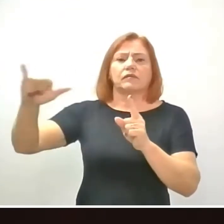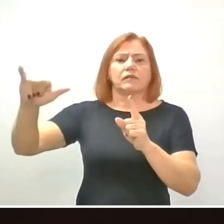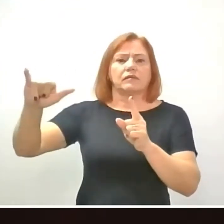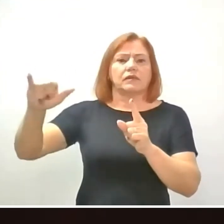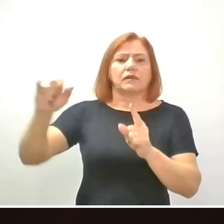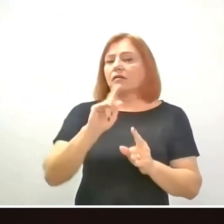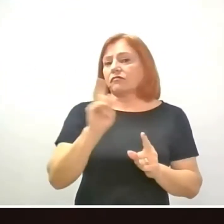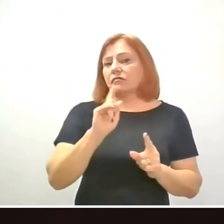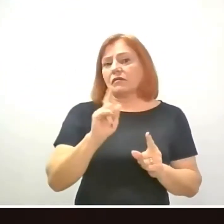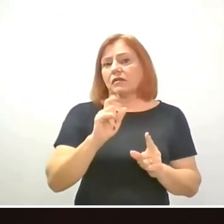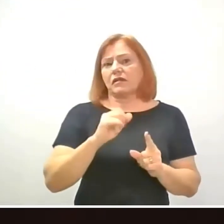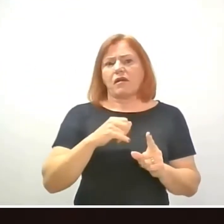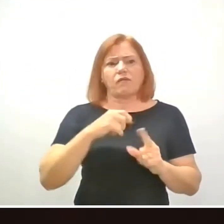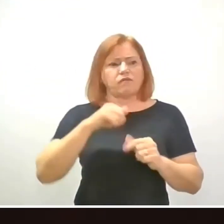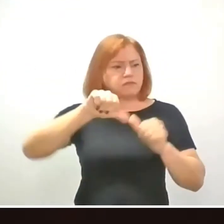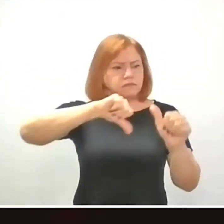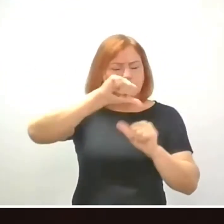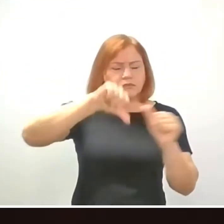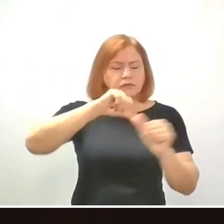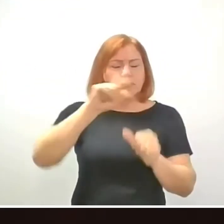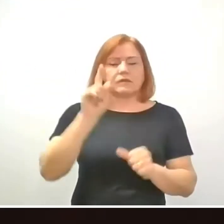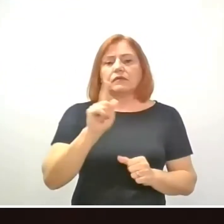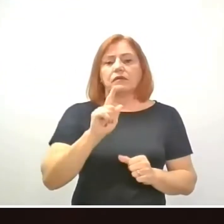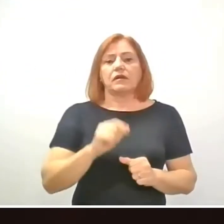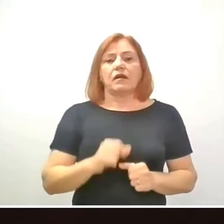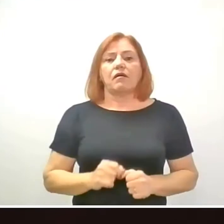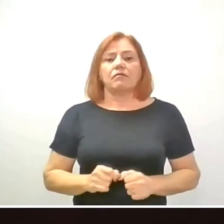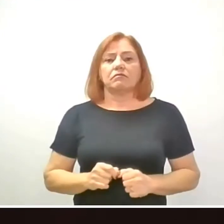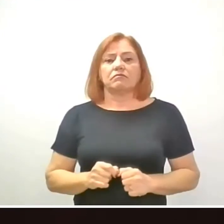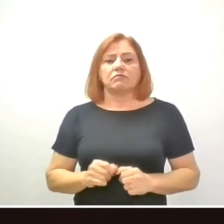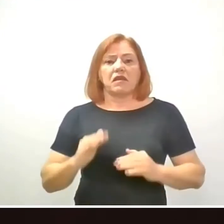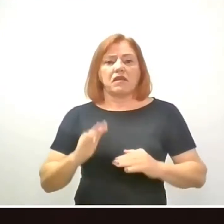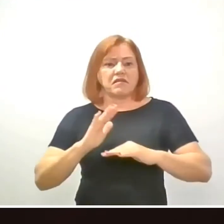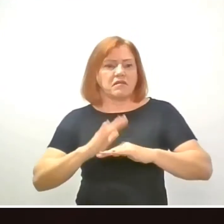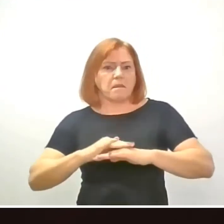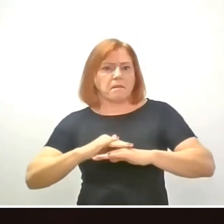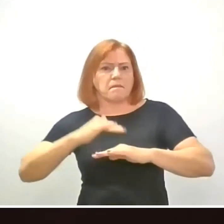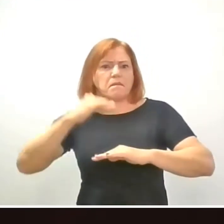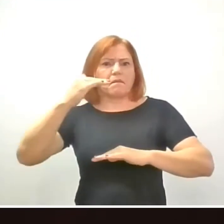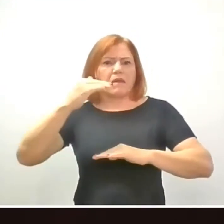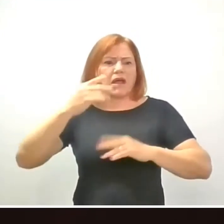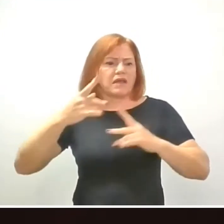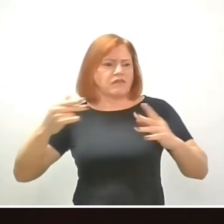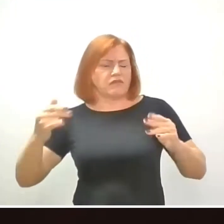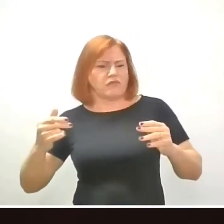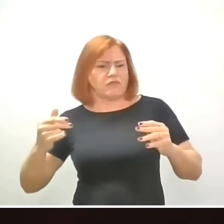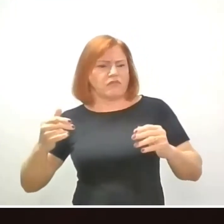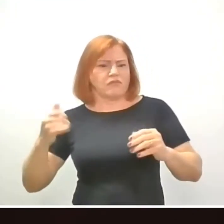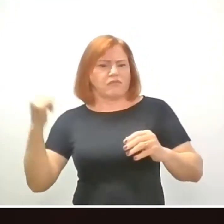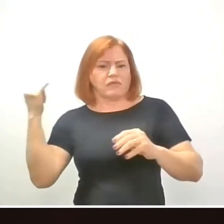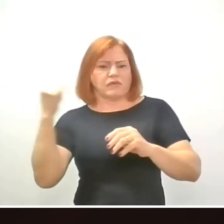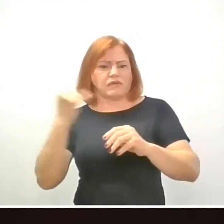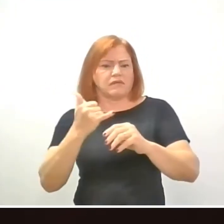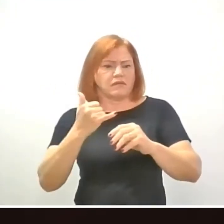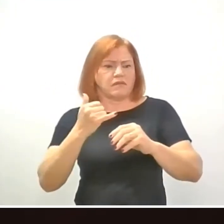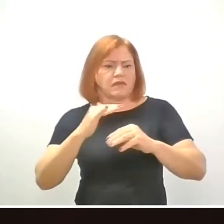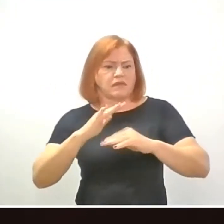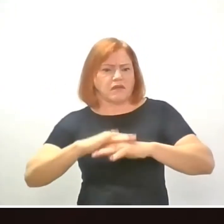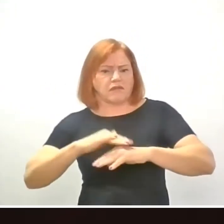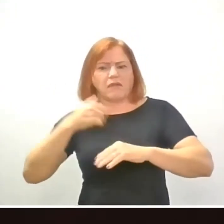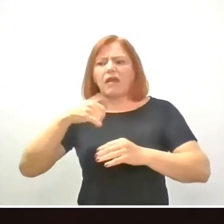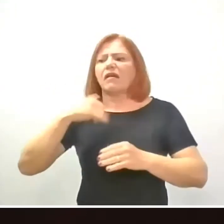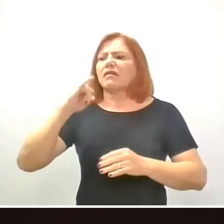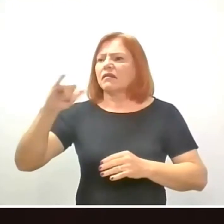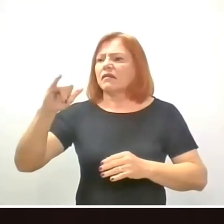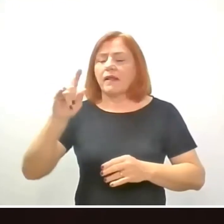próprias coisas na mensagem de Deus. Nós somos apenas mensageiros. Então, quem é fiel nesse ponto,